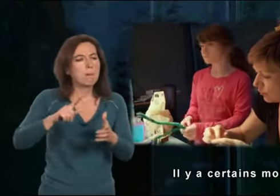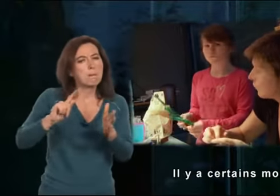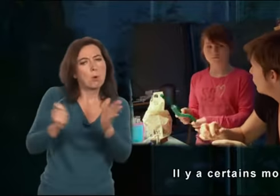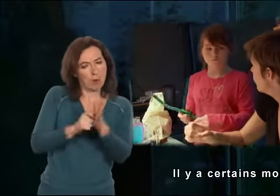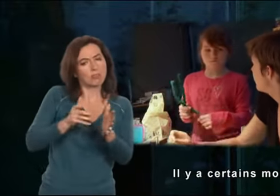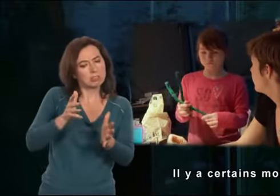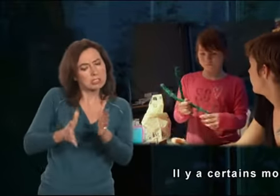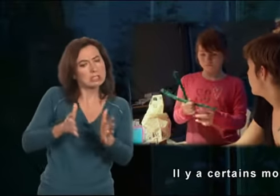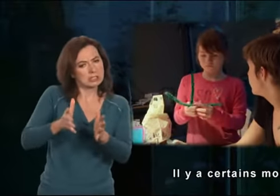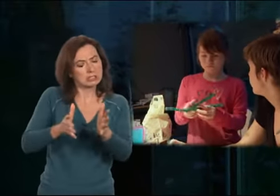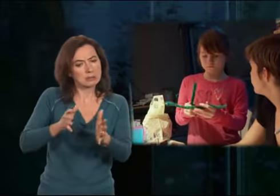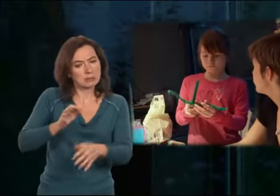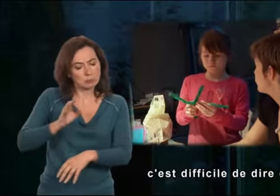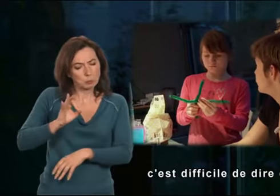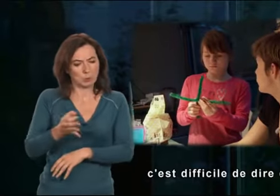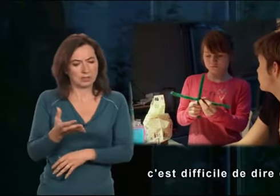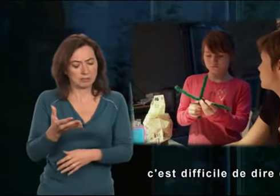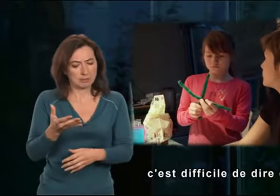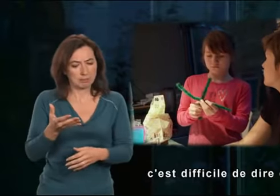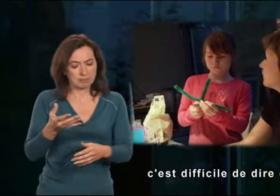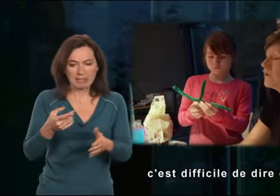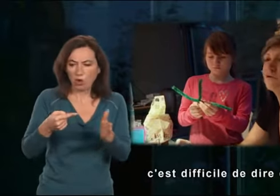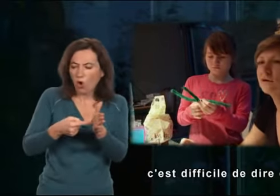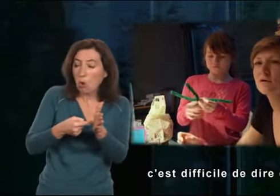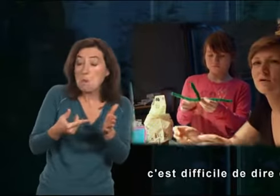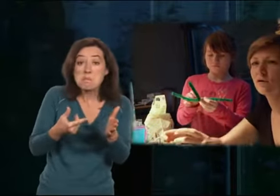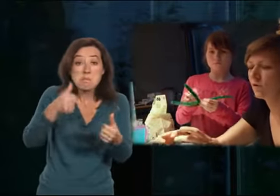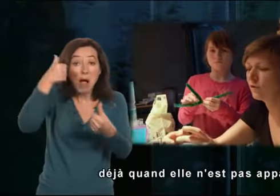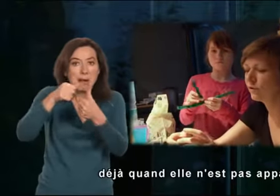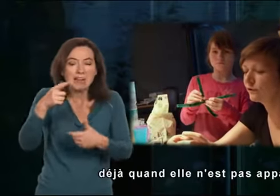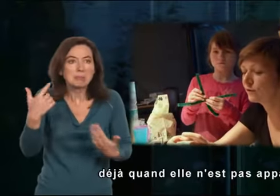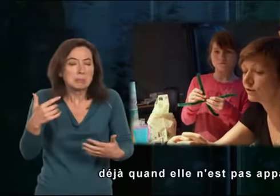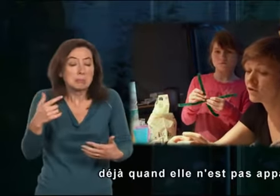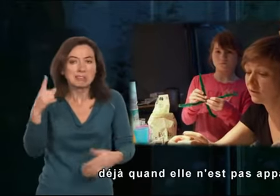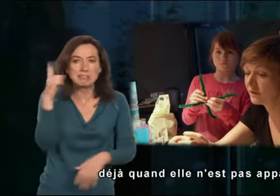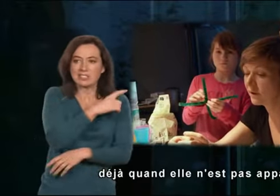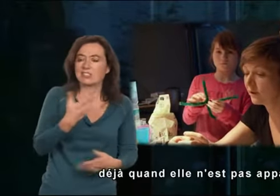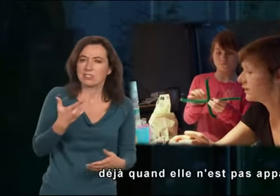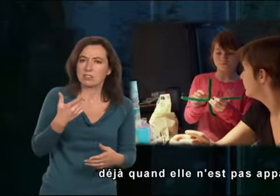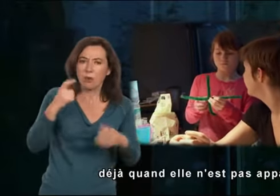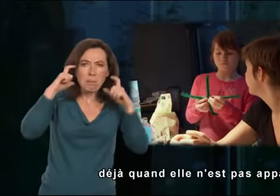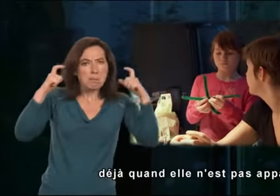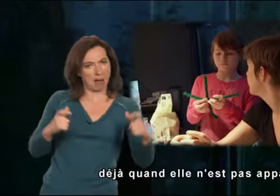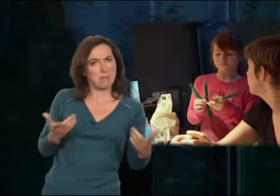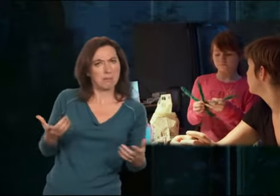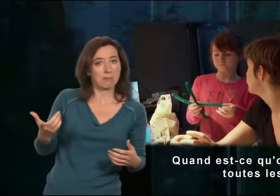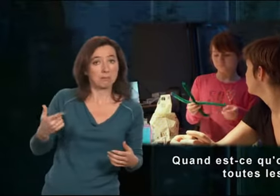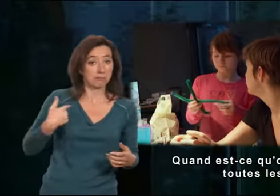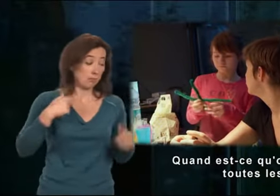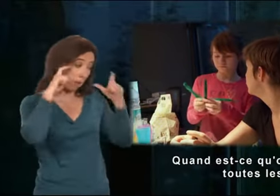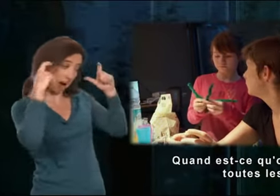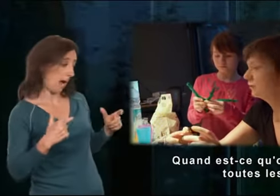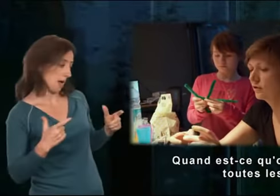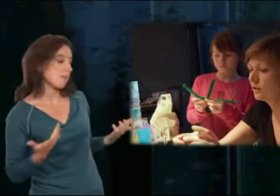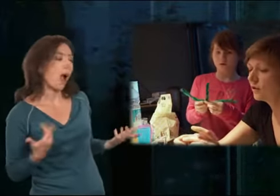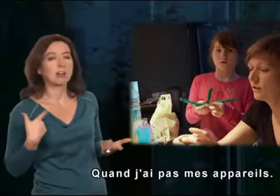certains moments... Mais c'est difficile de dire déjà quand elle n'est pas appareillée. Quand est-ce qu'on signe